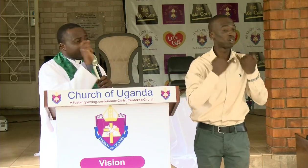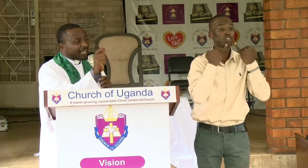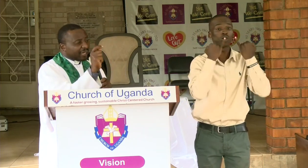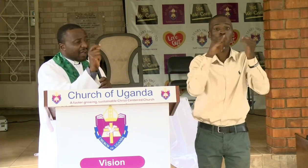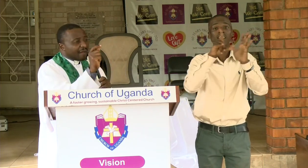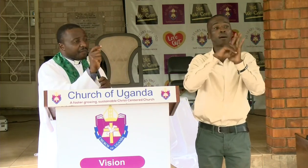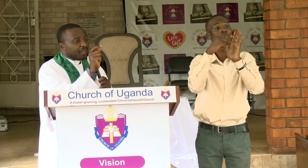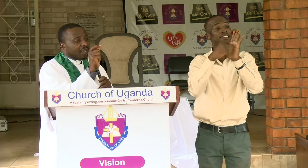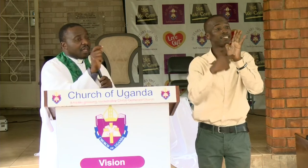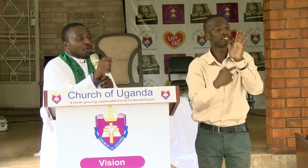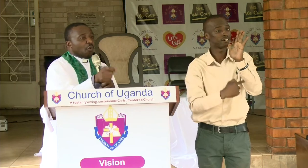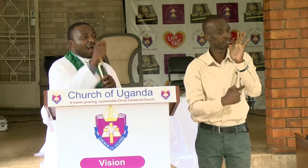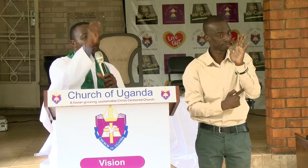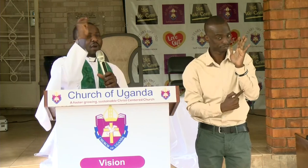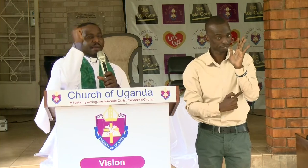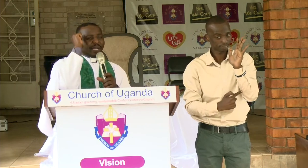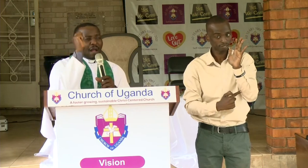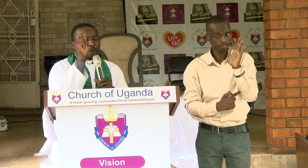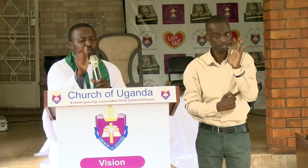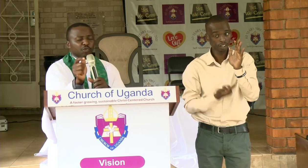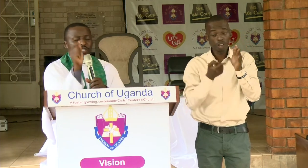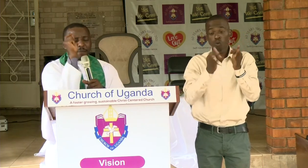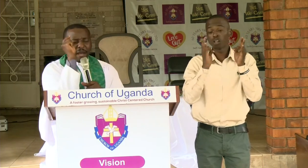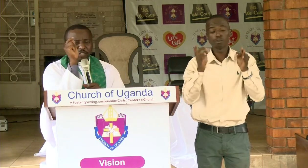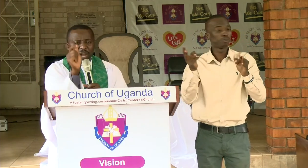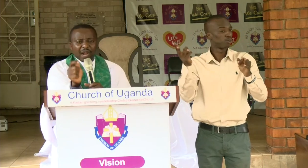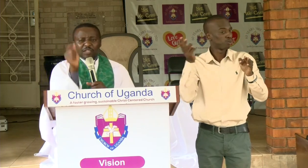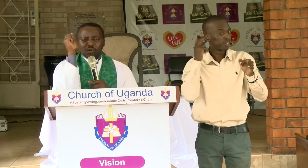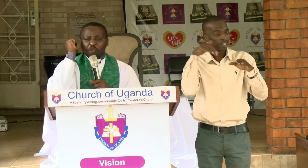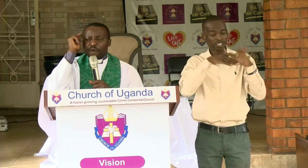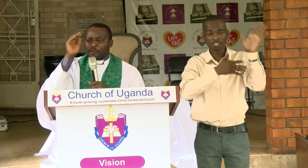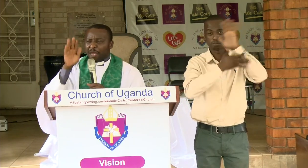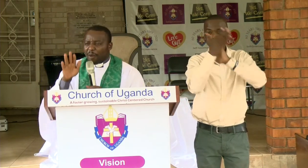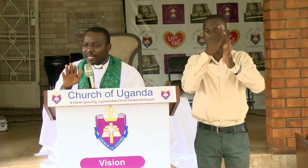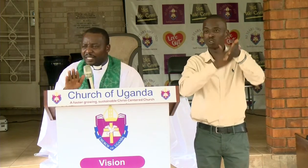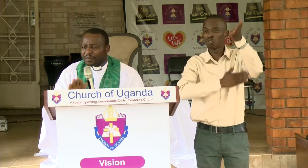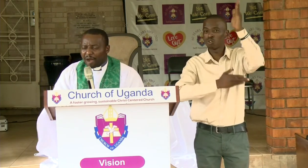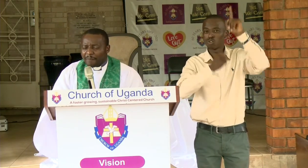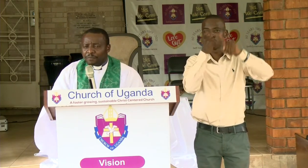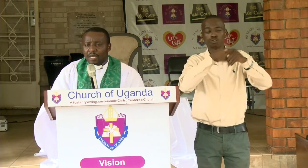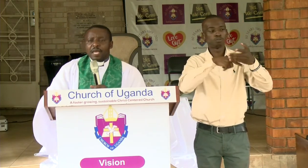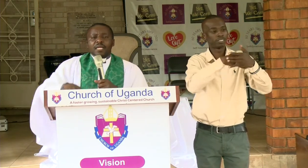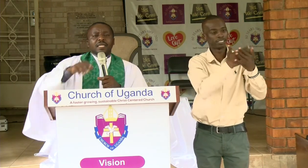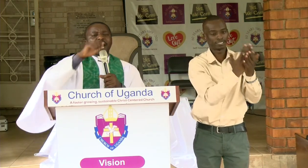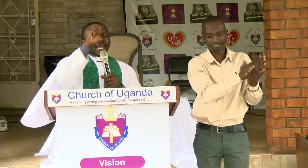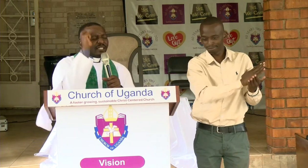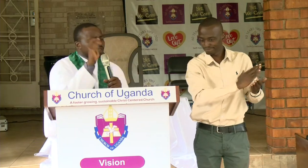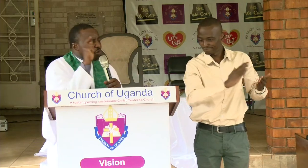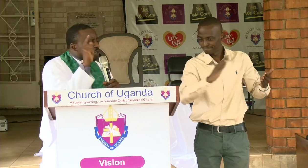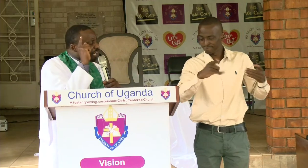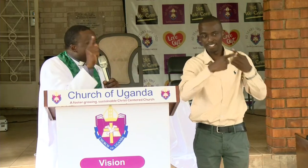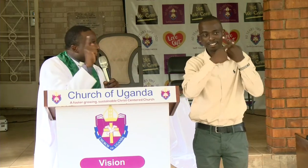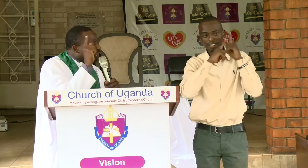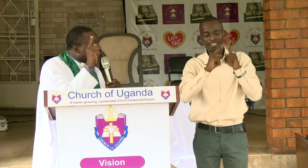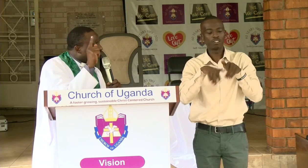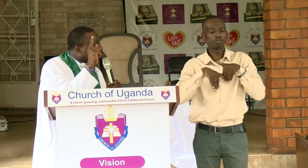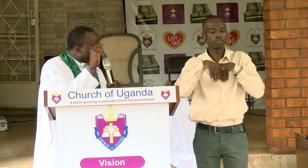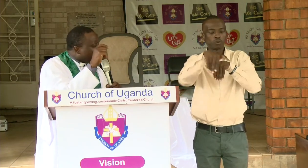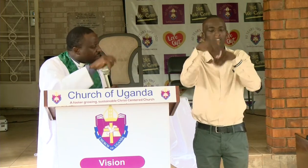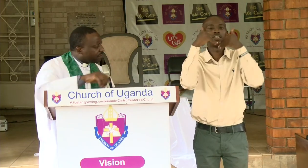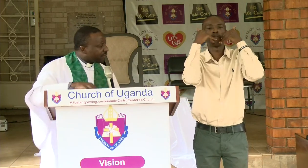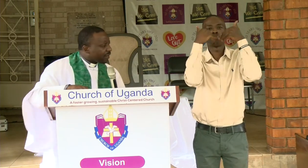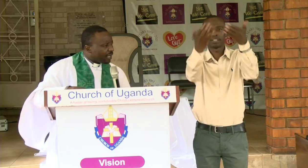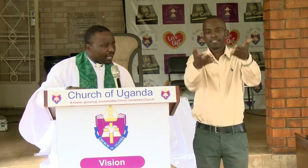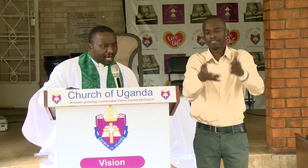atuwadde amateeka. Waliwo ebigambo bituulidde mu maaso ga Katonda okuva mu byawandiikibwa, naye